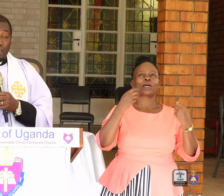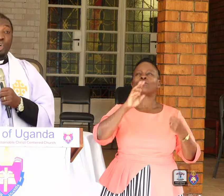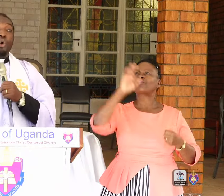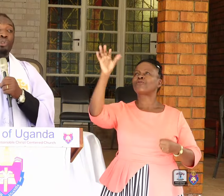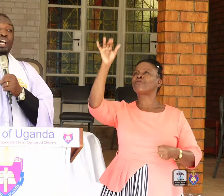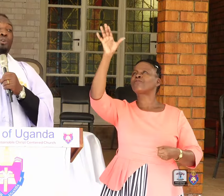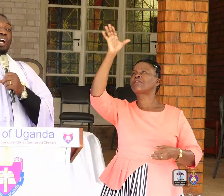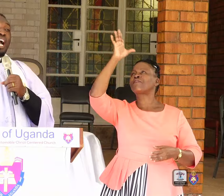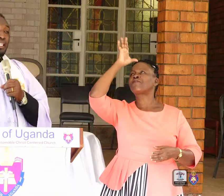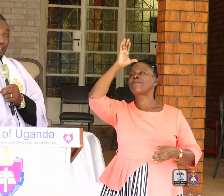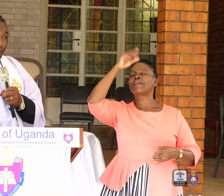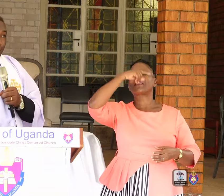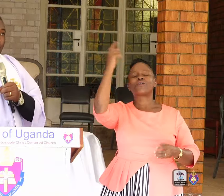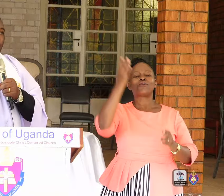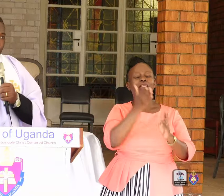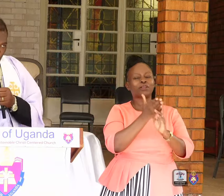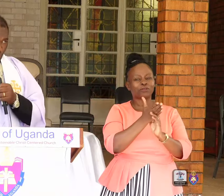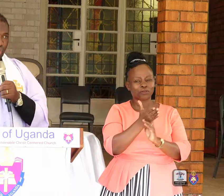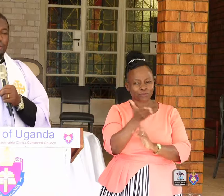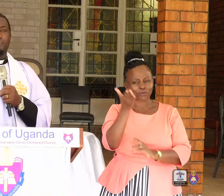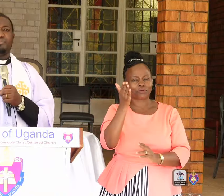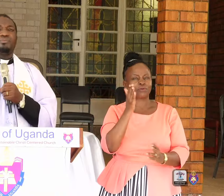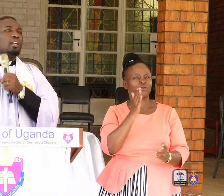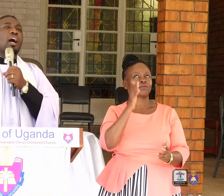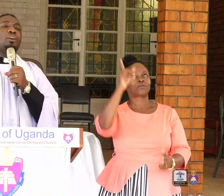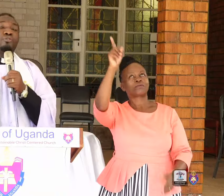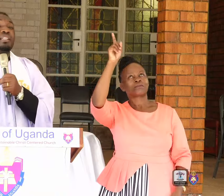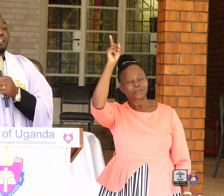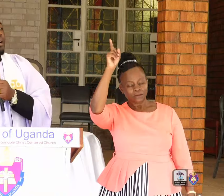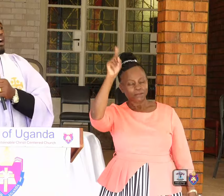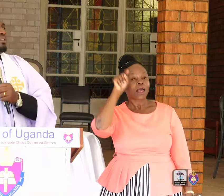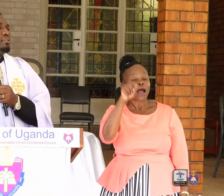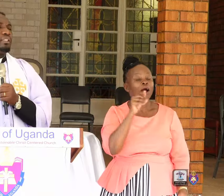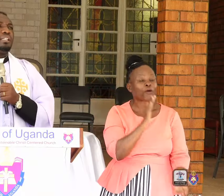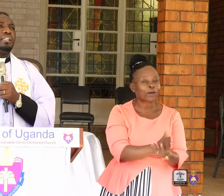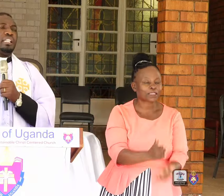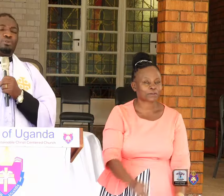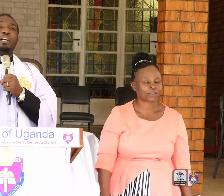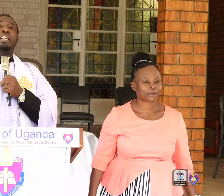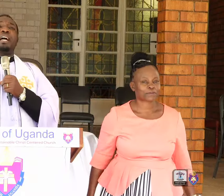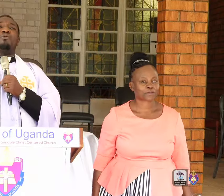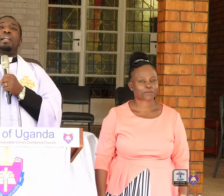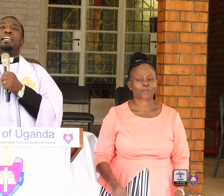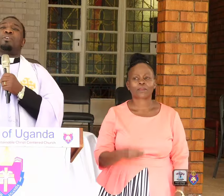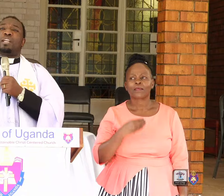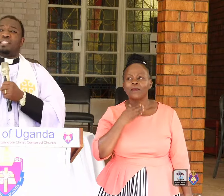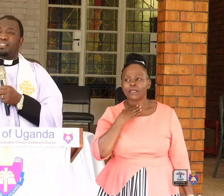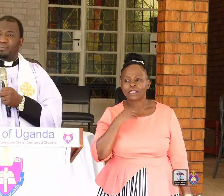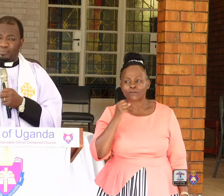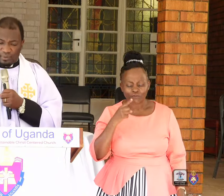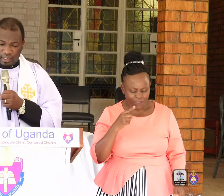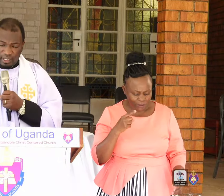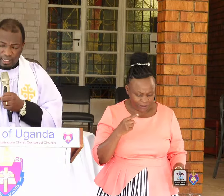kitange okugyako ng'ayise mu nze ago mazima tetwetaaga kumala gakola